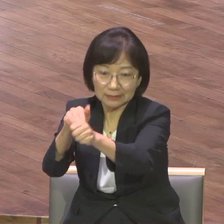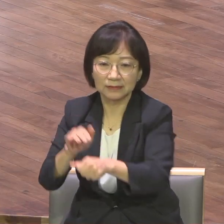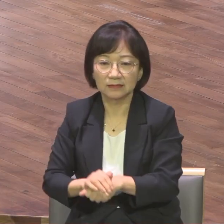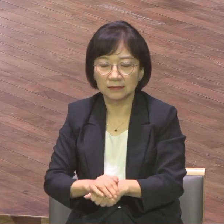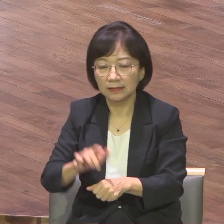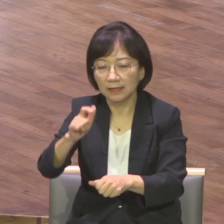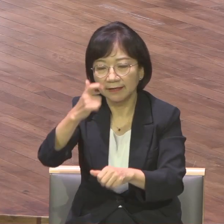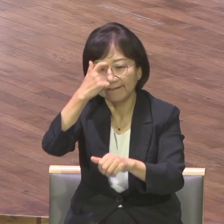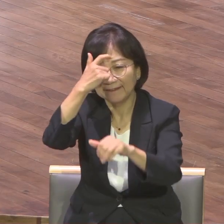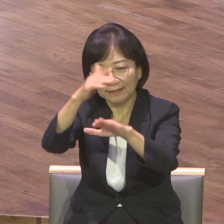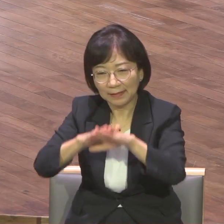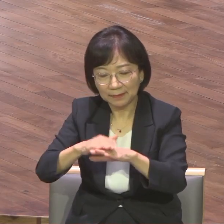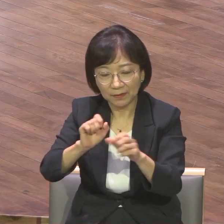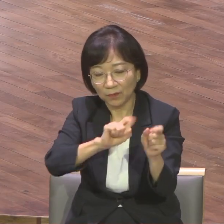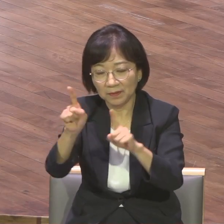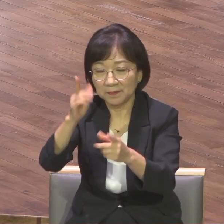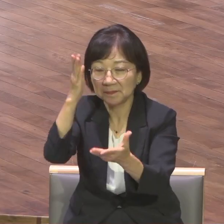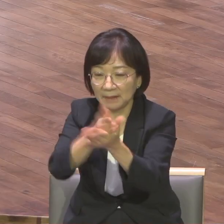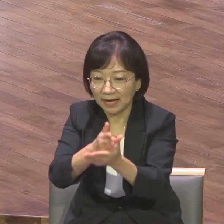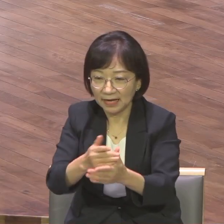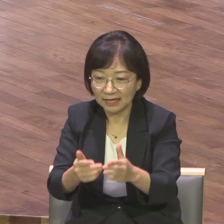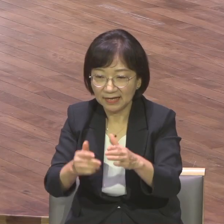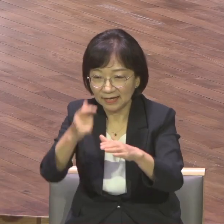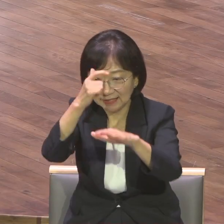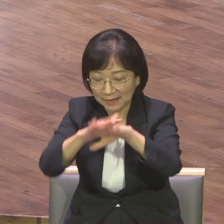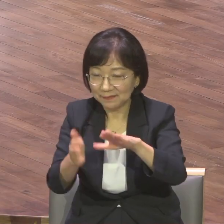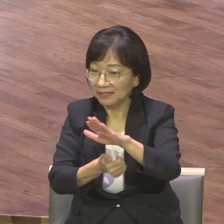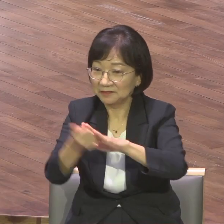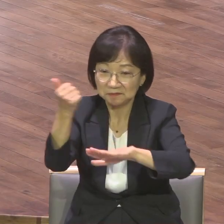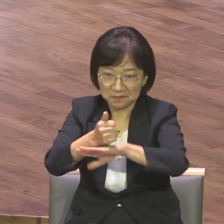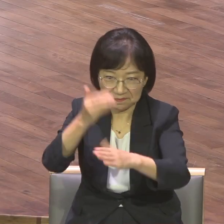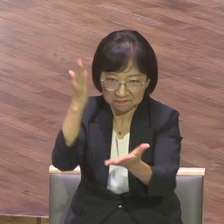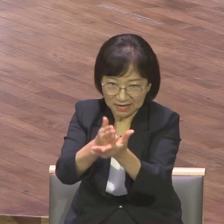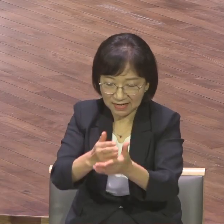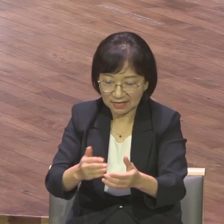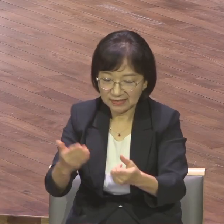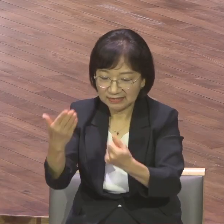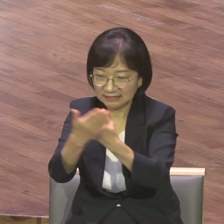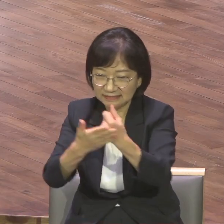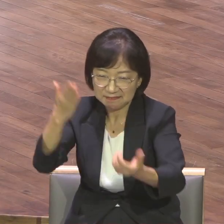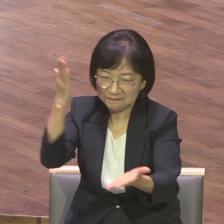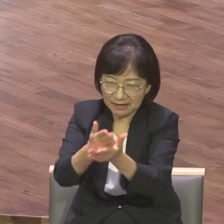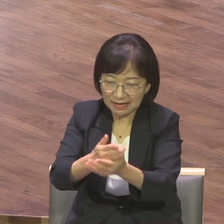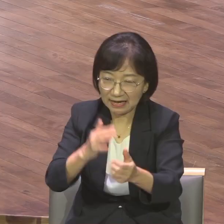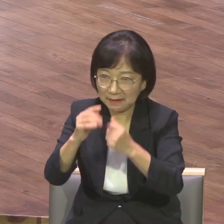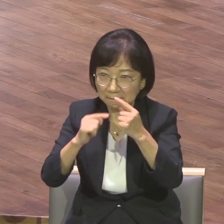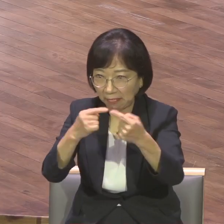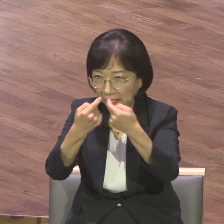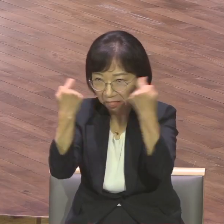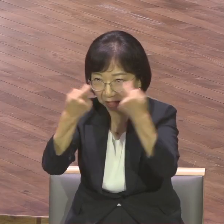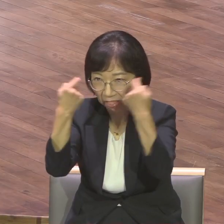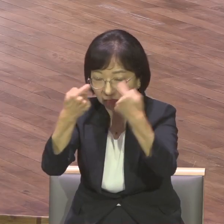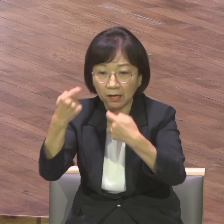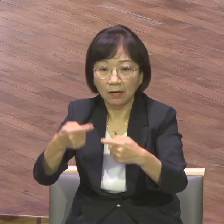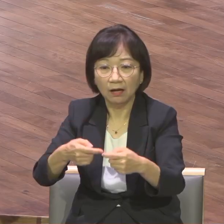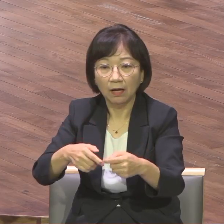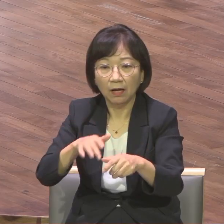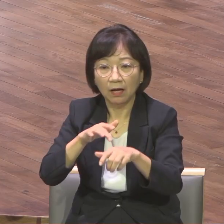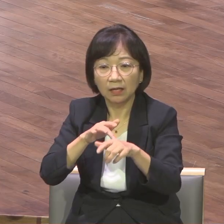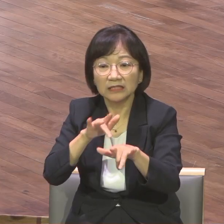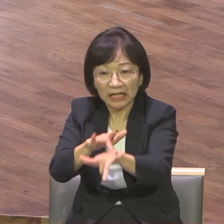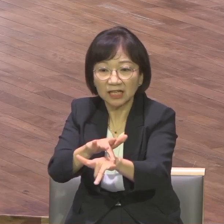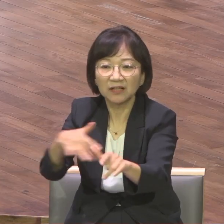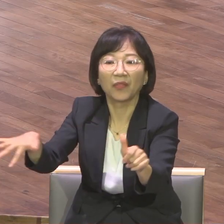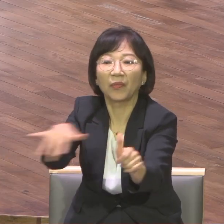예배해보지 못하도록, 예배 성공하지 못하도록, 은혜 받지 못하도록, 말씀 잡지 못하도록. 여러분 교회에 말을 나왔습니까?